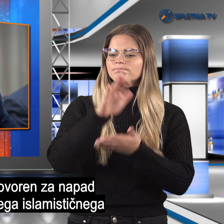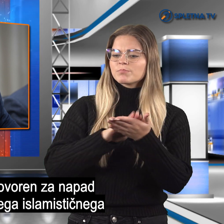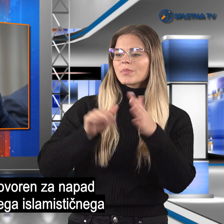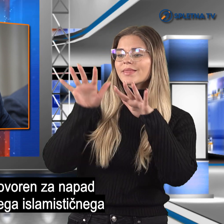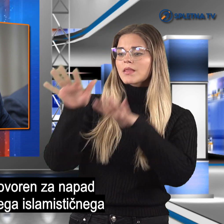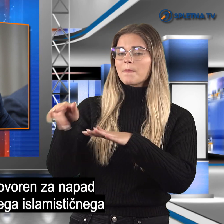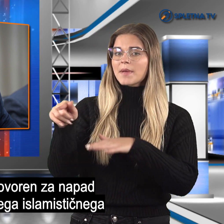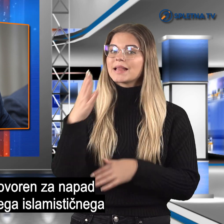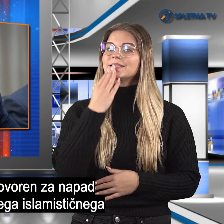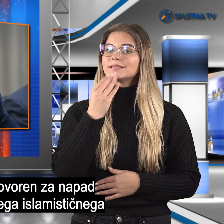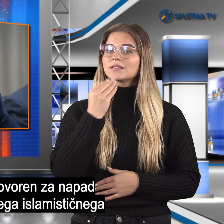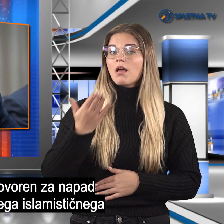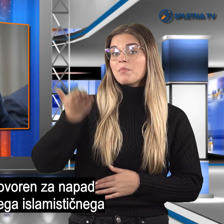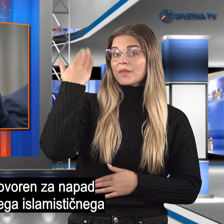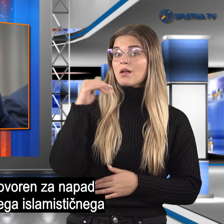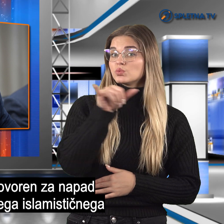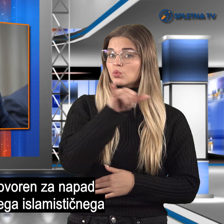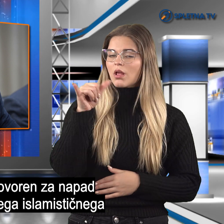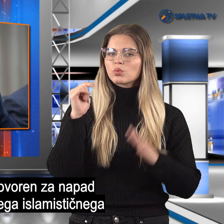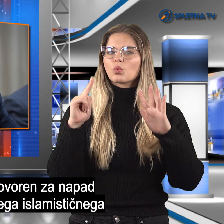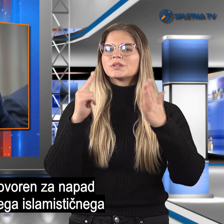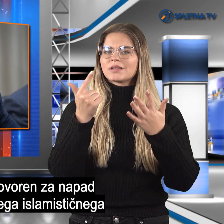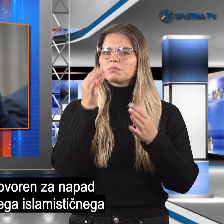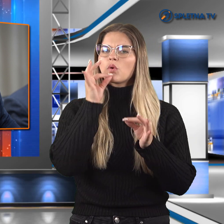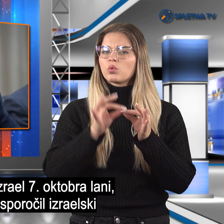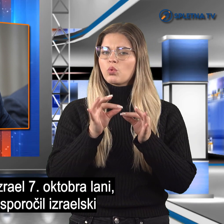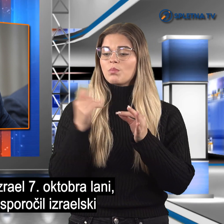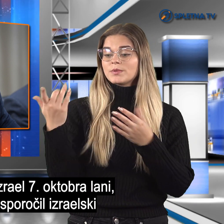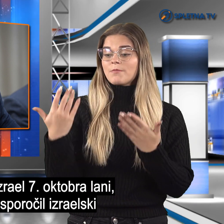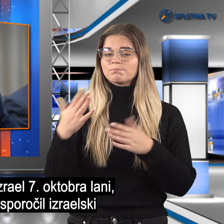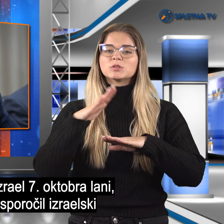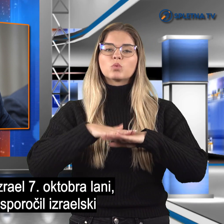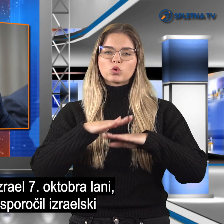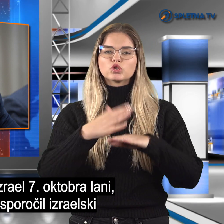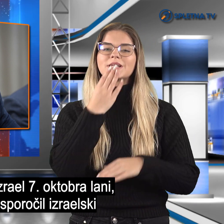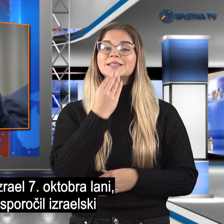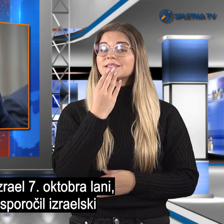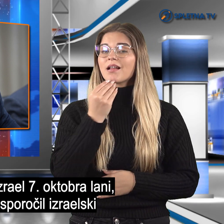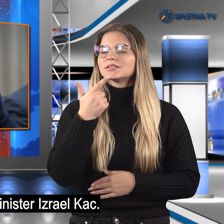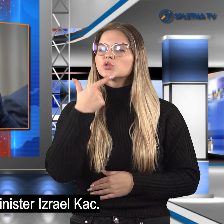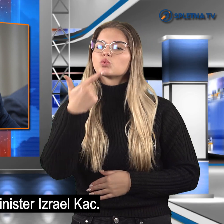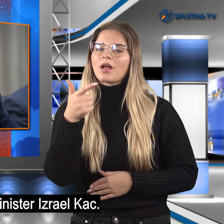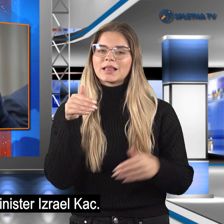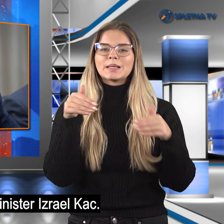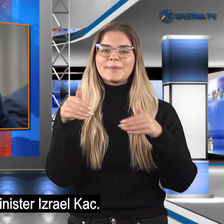gibanja na Izrael 7. oktobra lani, je danes sporočil izraelski zunanji minister Izrael